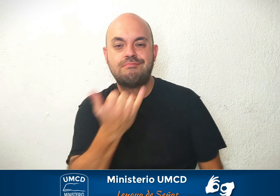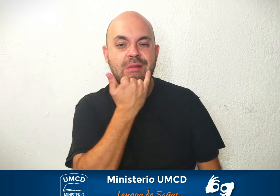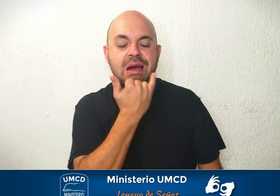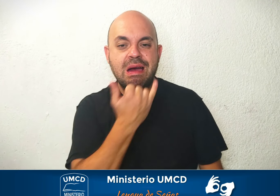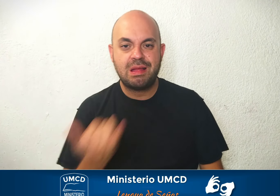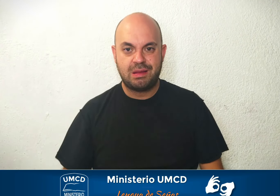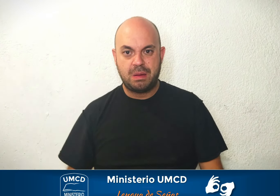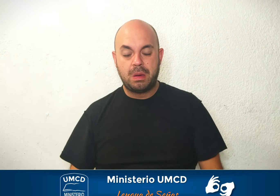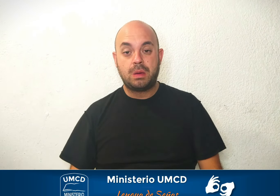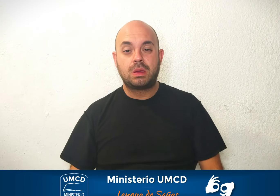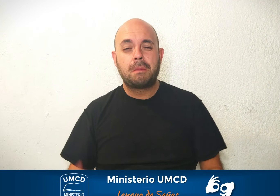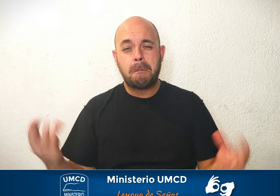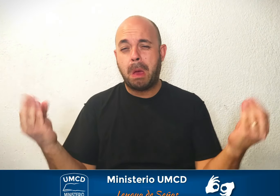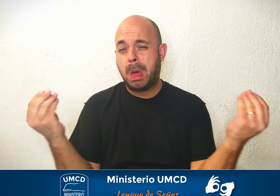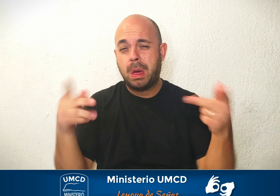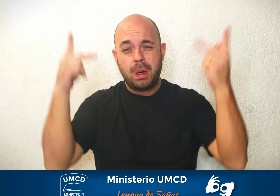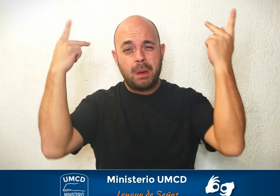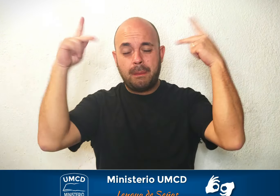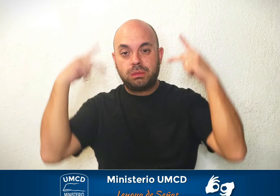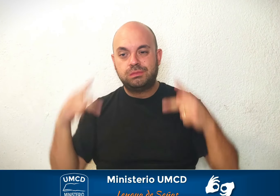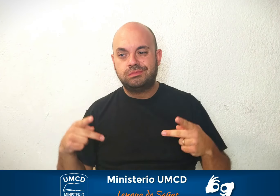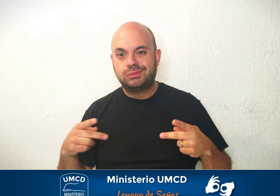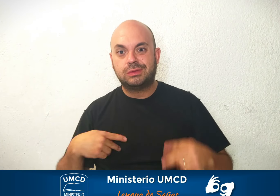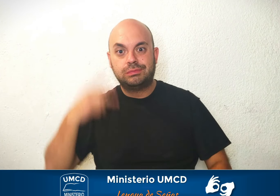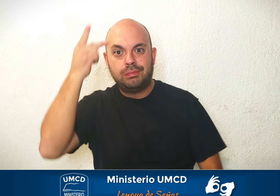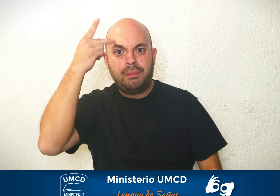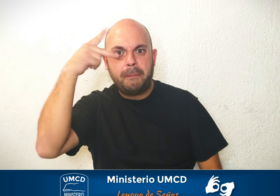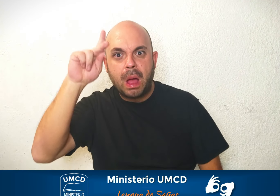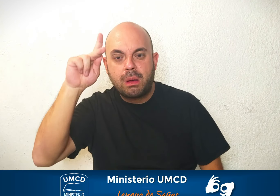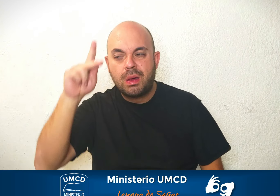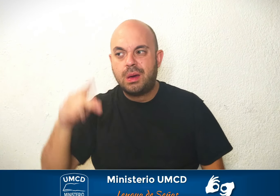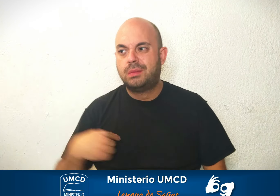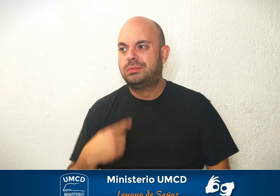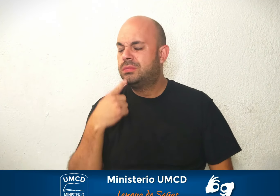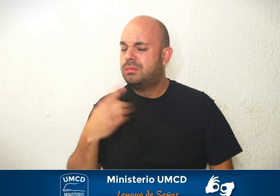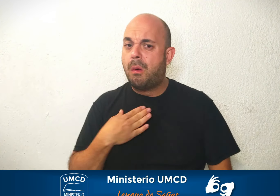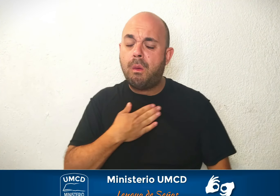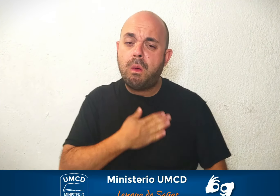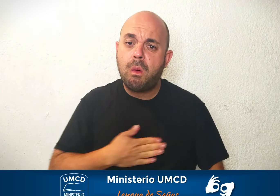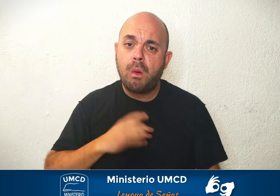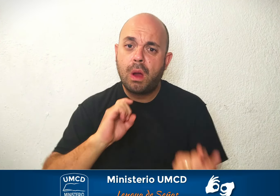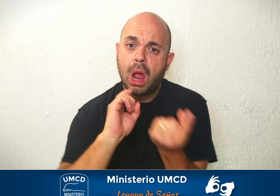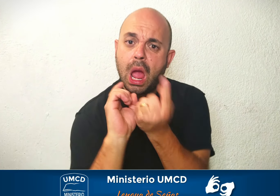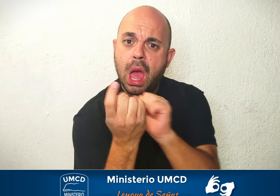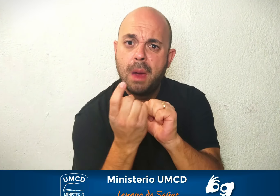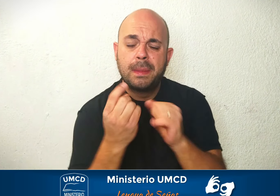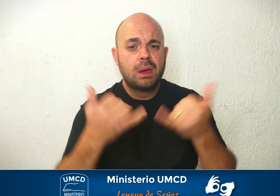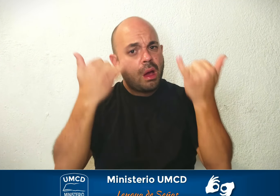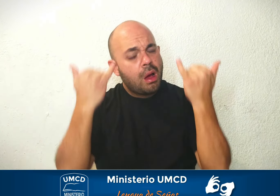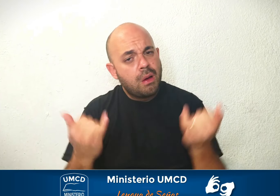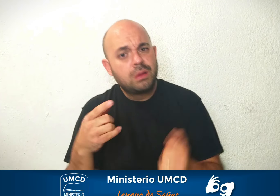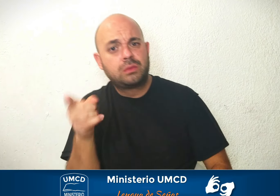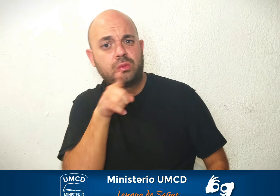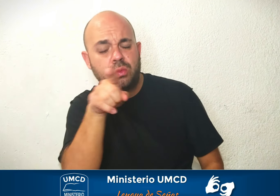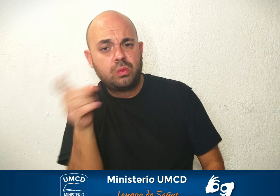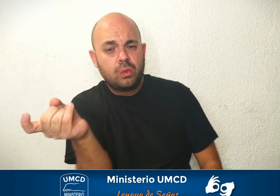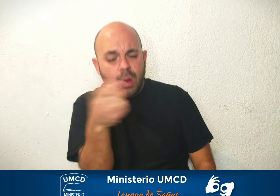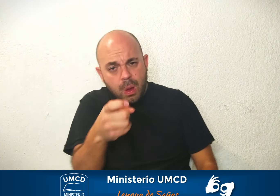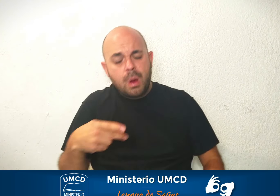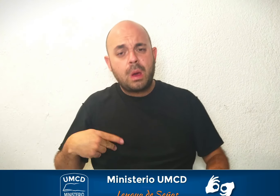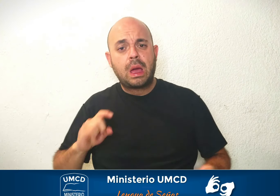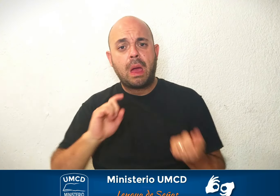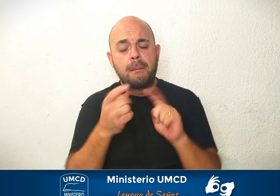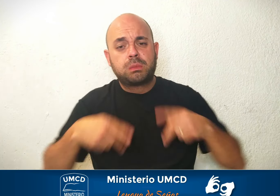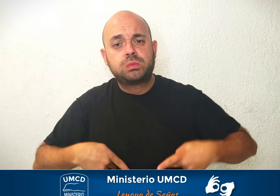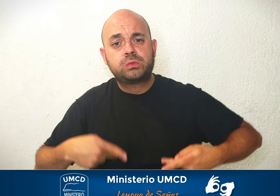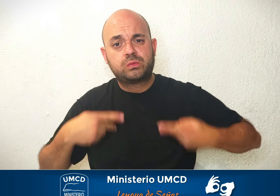y muchas otras cosas más, a las cuales Pablo completamente exhorta al cambio de una manera enfática